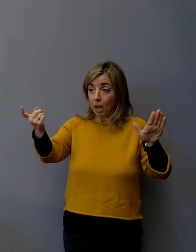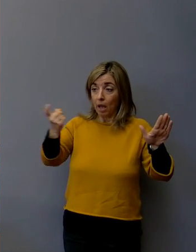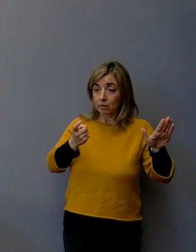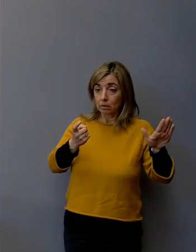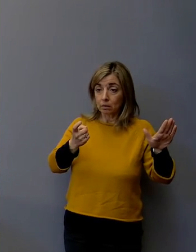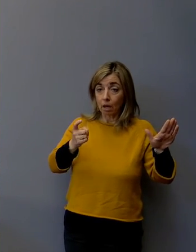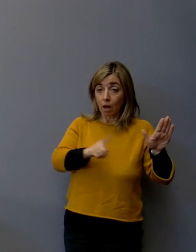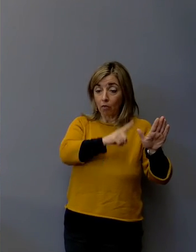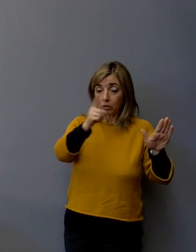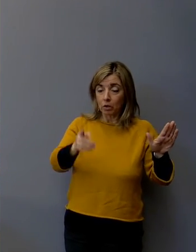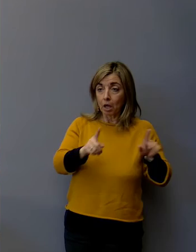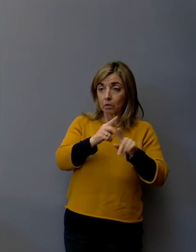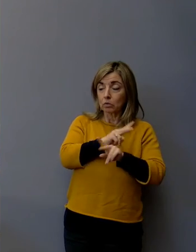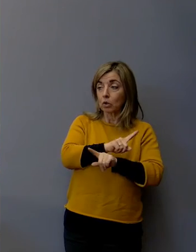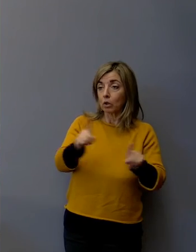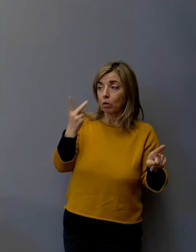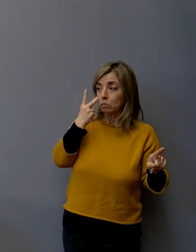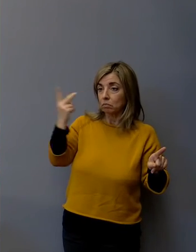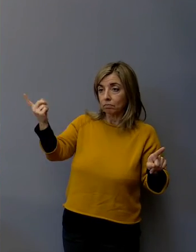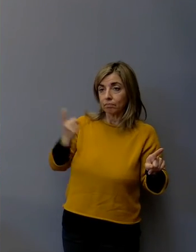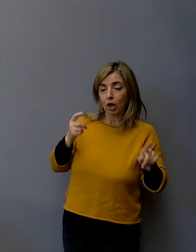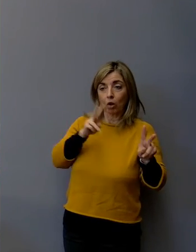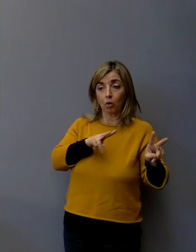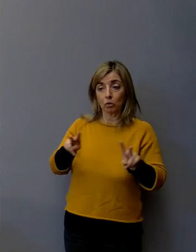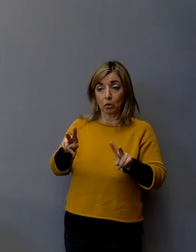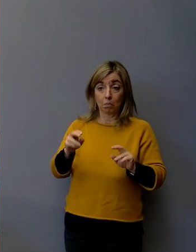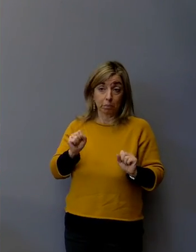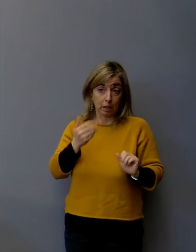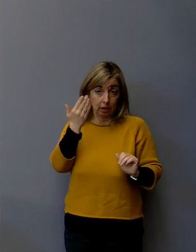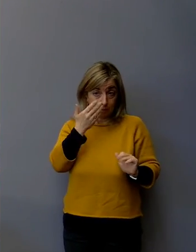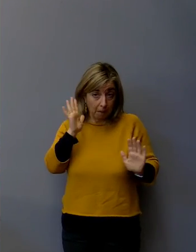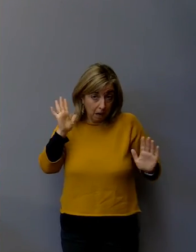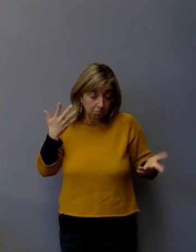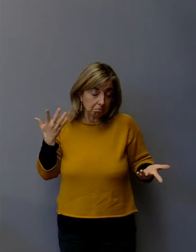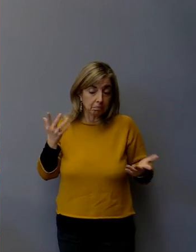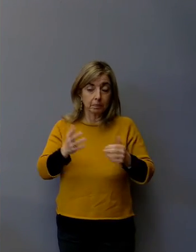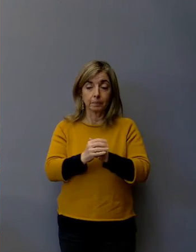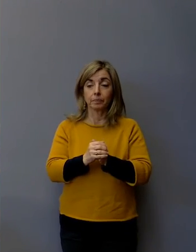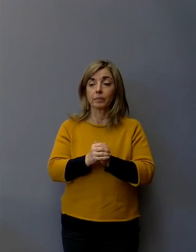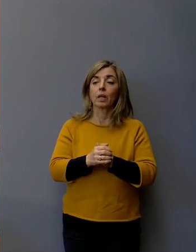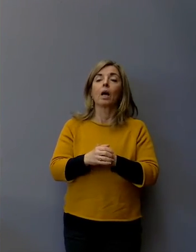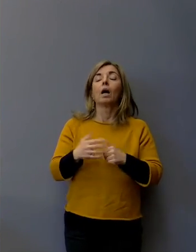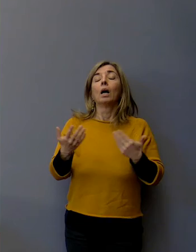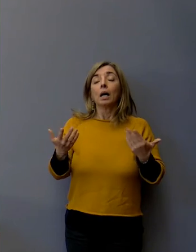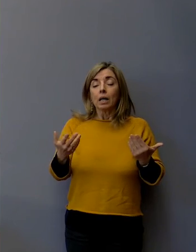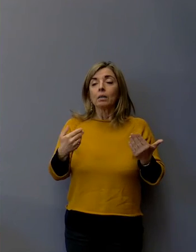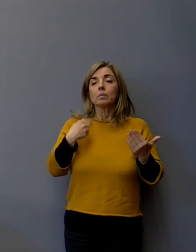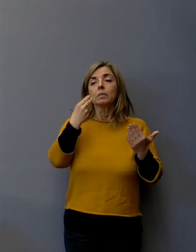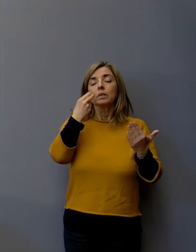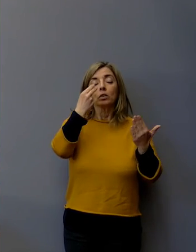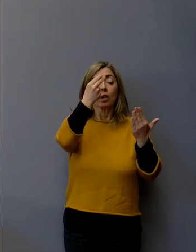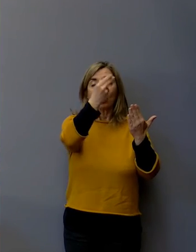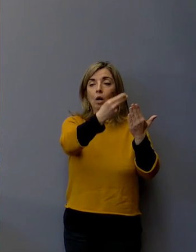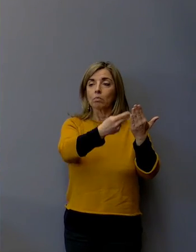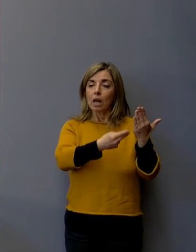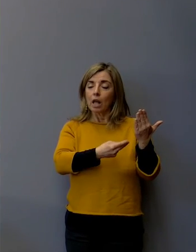mi sbaglierò allora abbiamo parlato dell'elenco delle opere del budget allora questi sono i numeri e qui